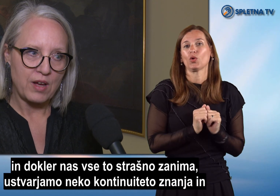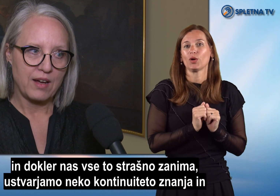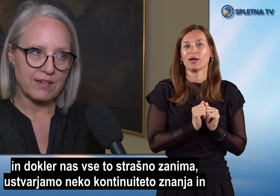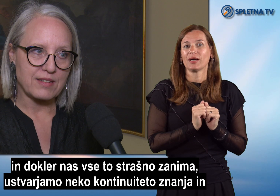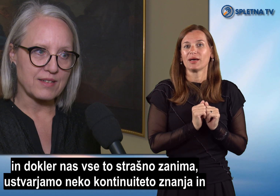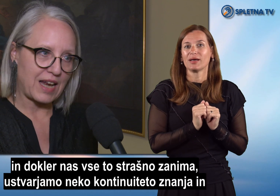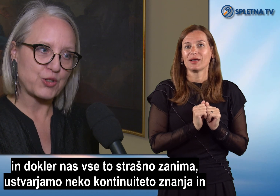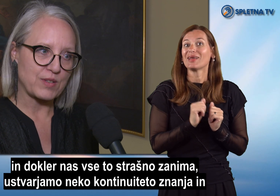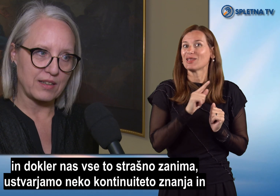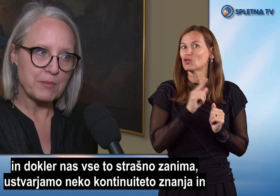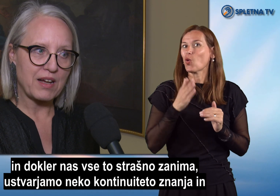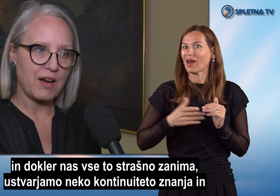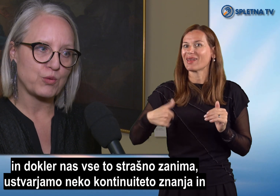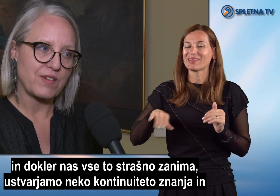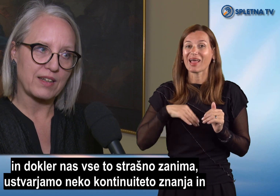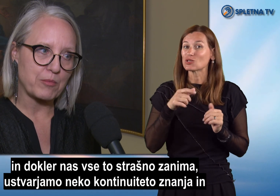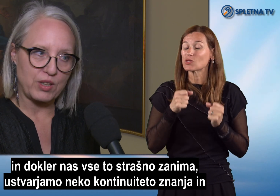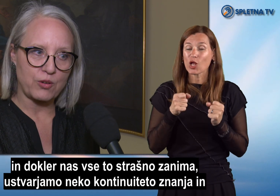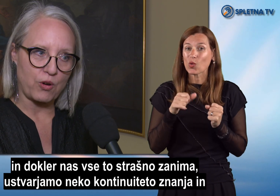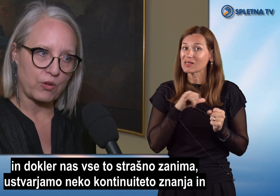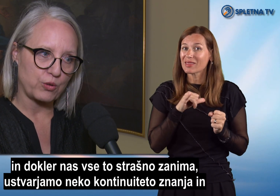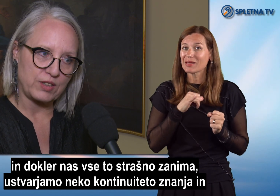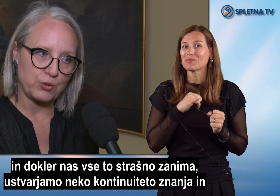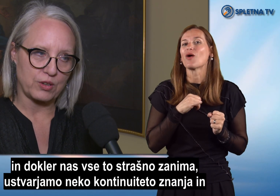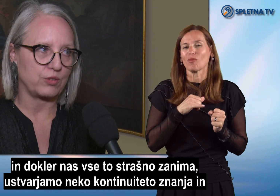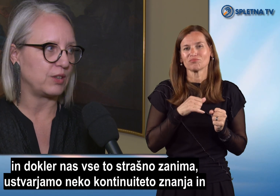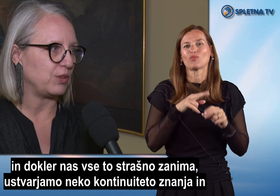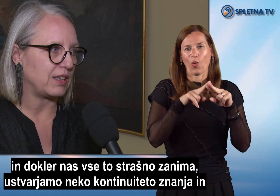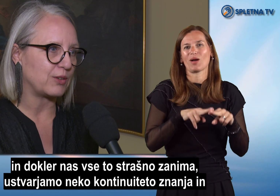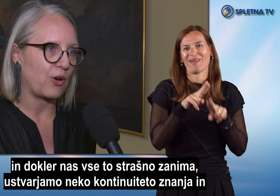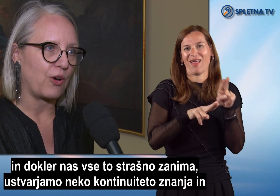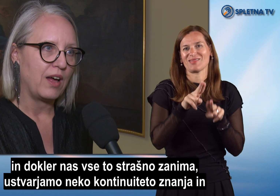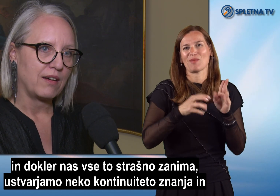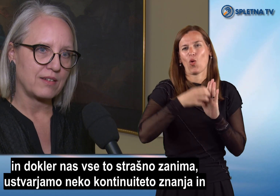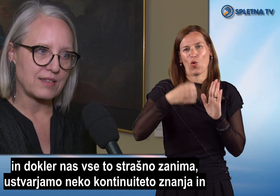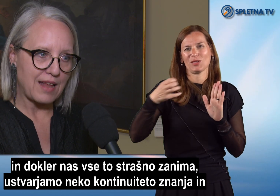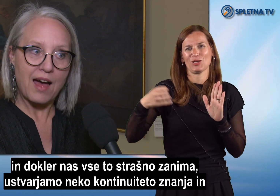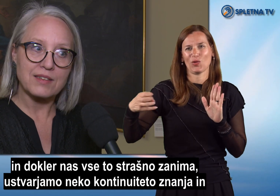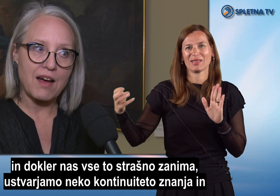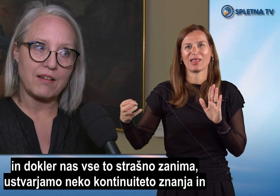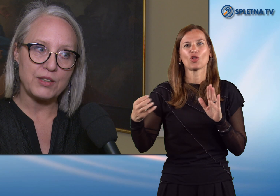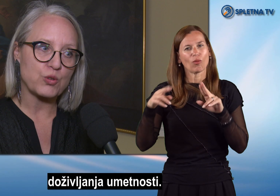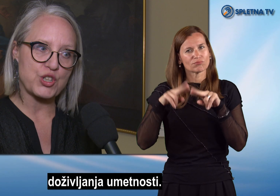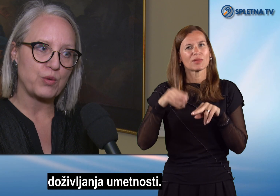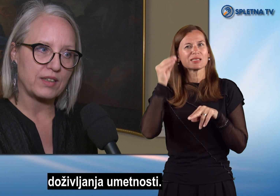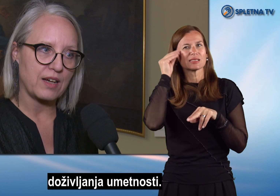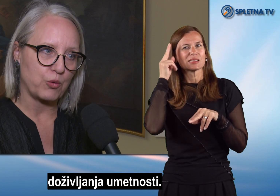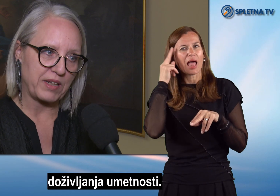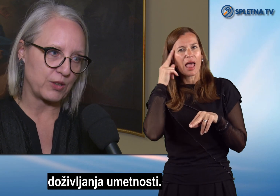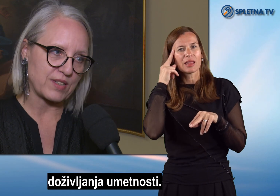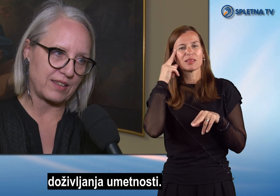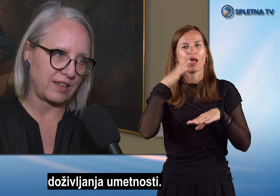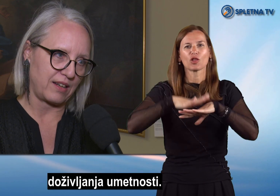to strašno zanima, ustvarjamo neko kontinuiteto znanja in